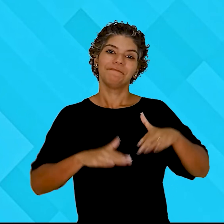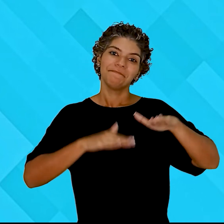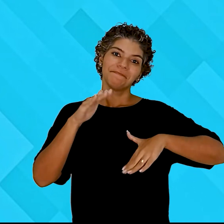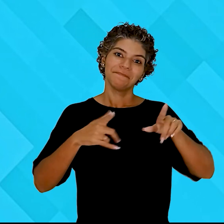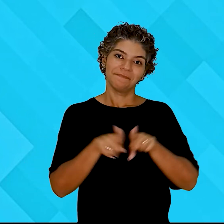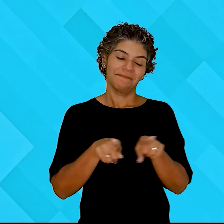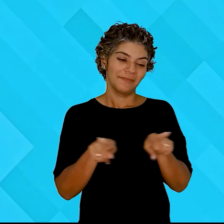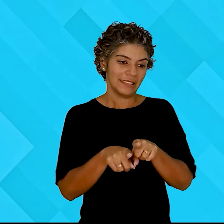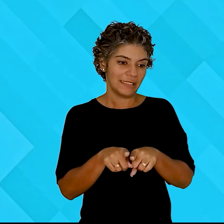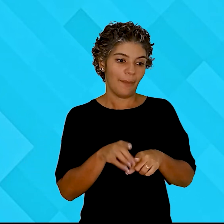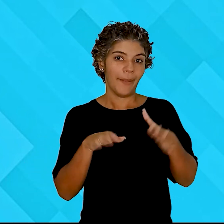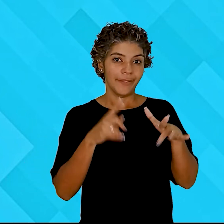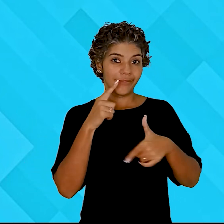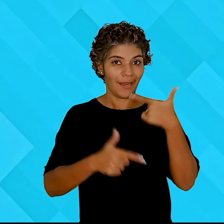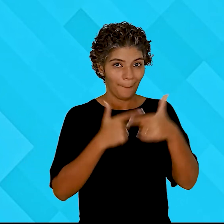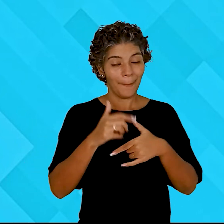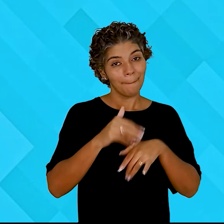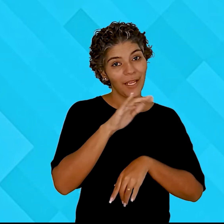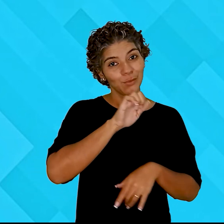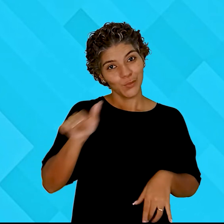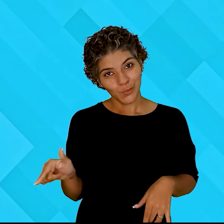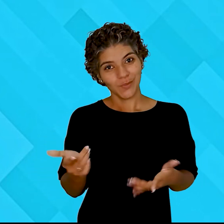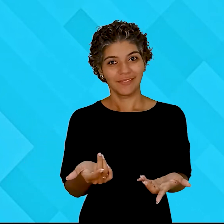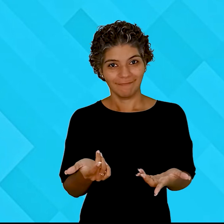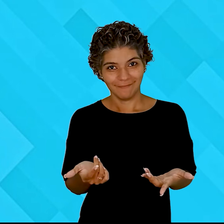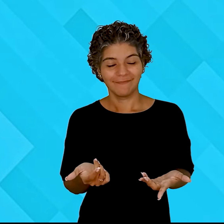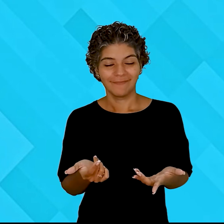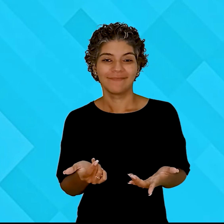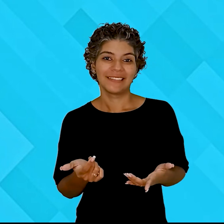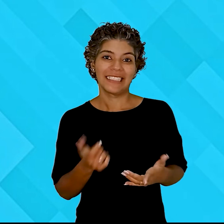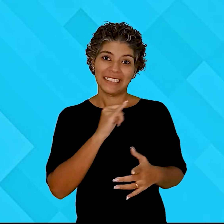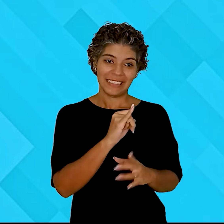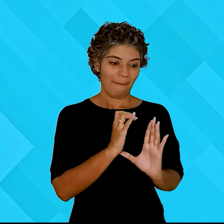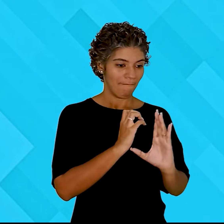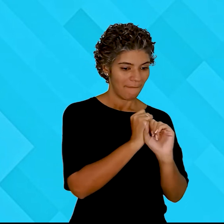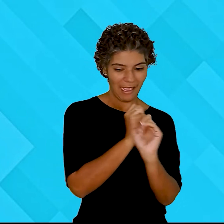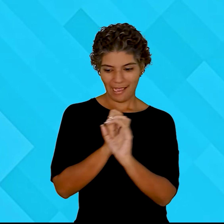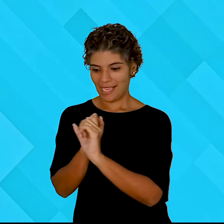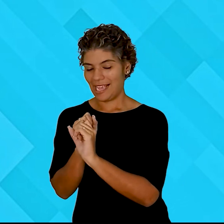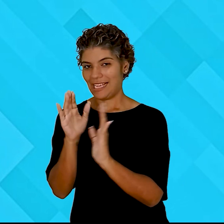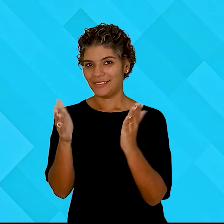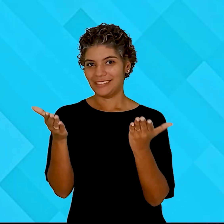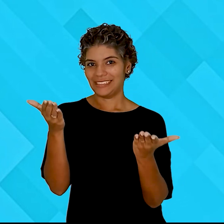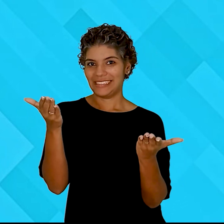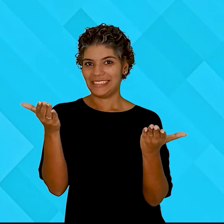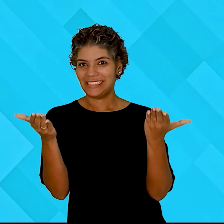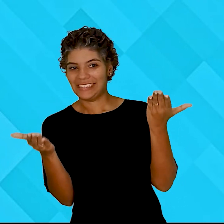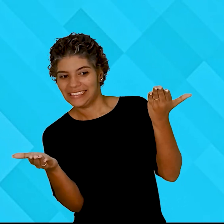prevista. E quando a gente coloca tudo isso no mesmo cálculo, talvez a balança não esteja tão desequilibrada assim. Então, isso